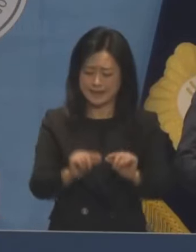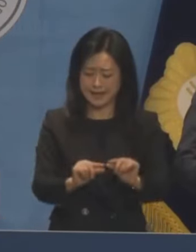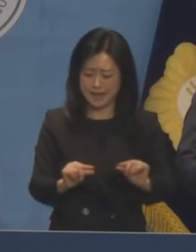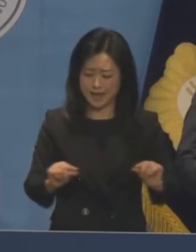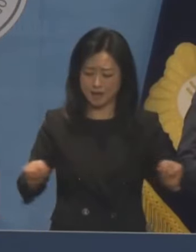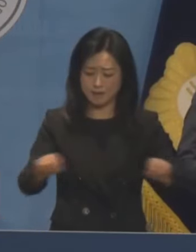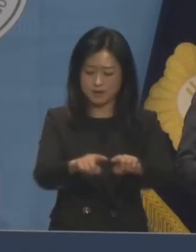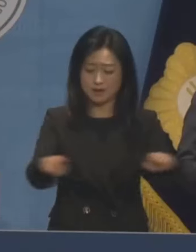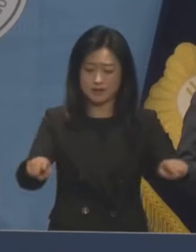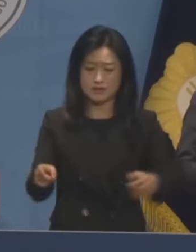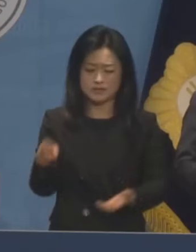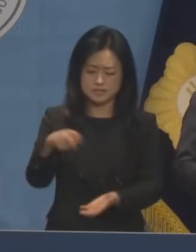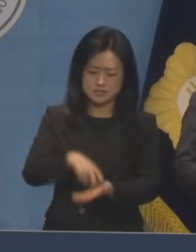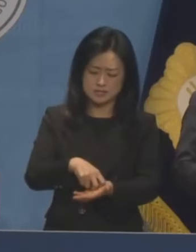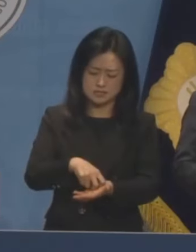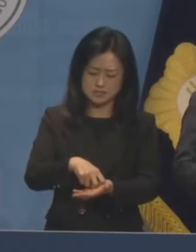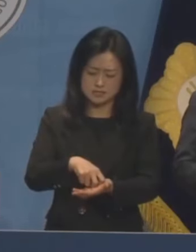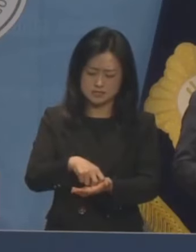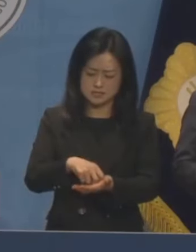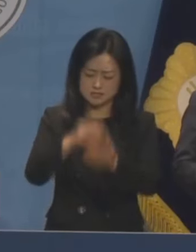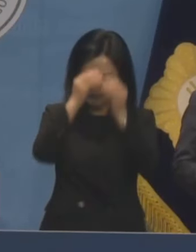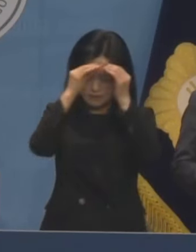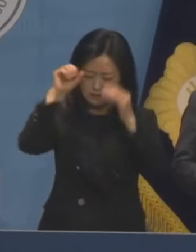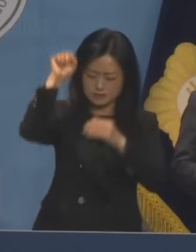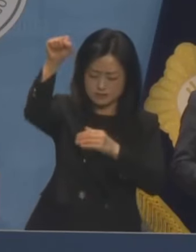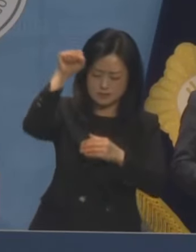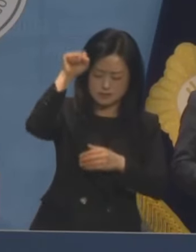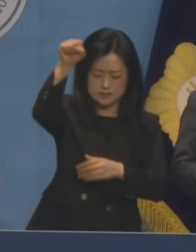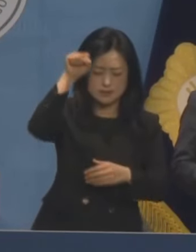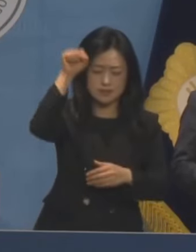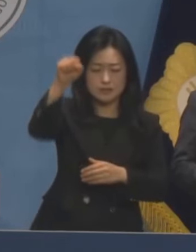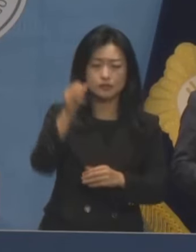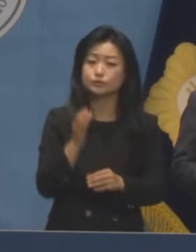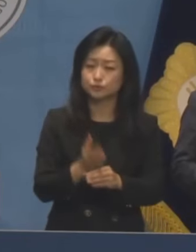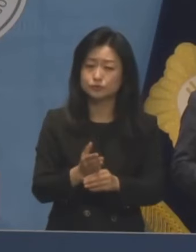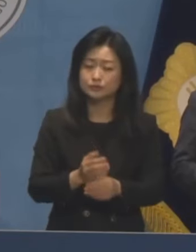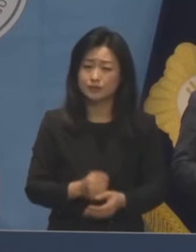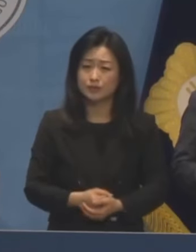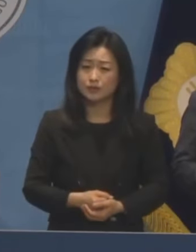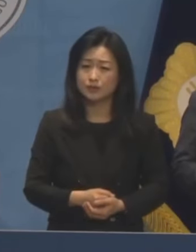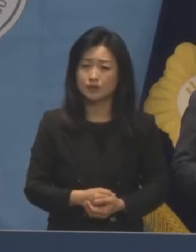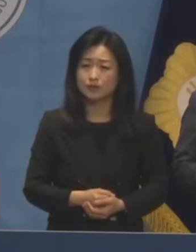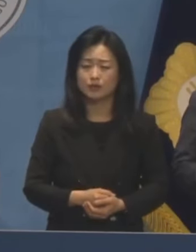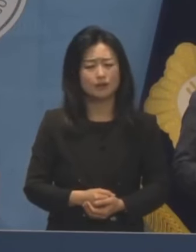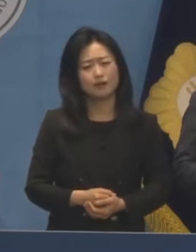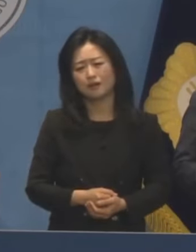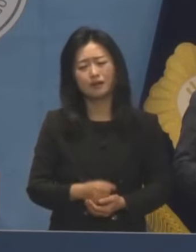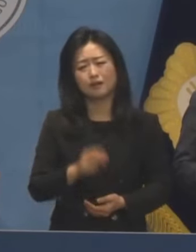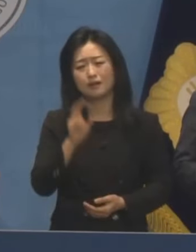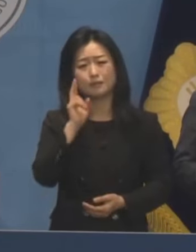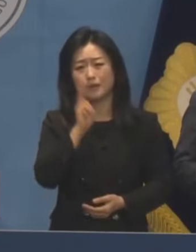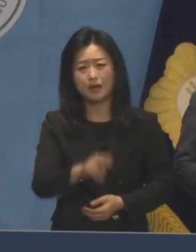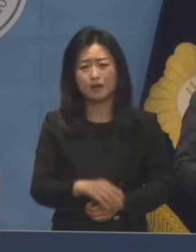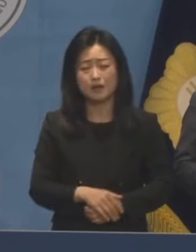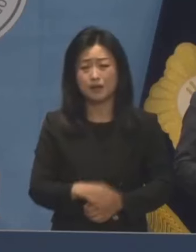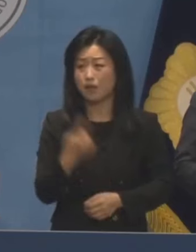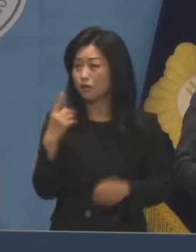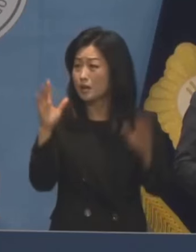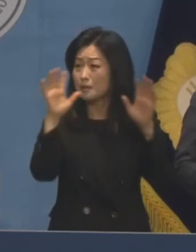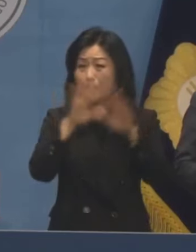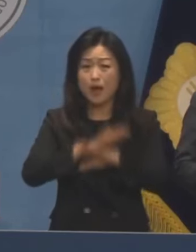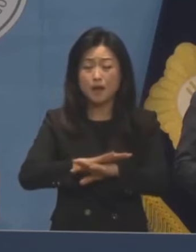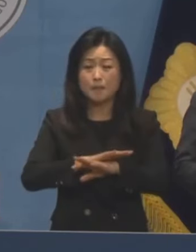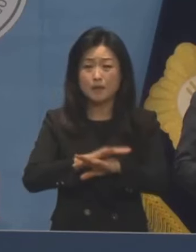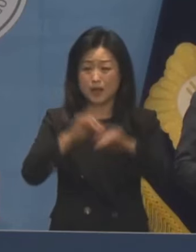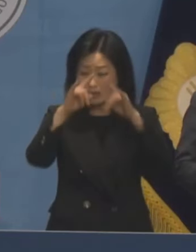비닐을 깔고 농성을 이어가고 있습니다 최소한 인도 차원에서 당장 어제밤까지